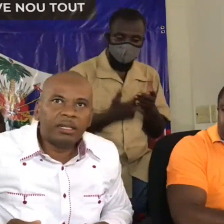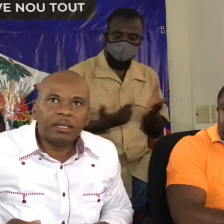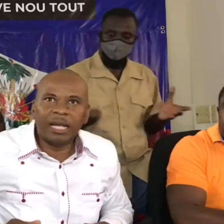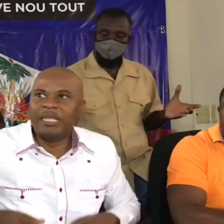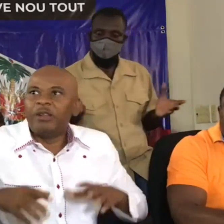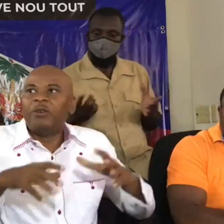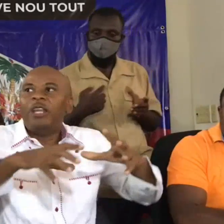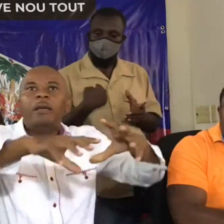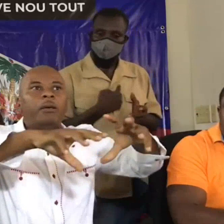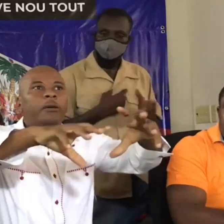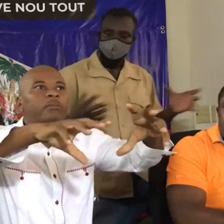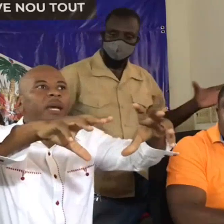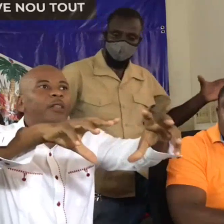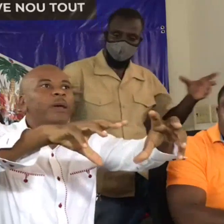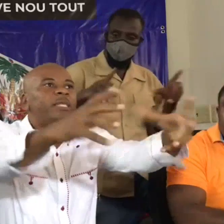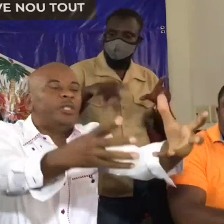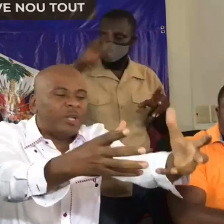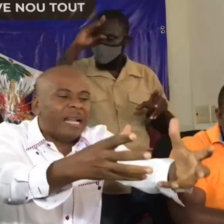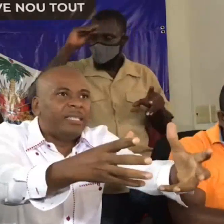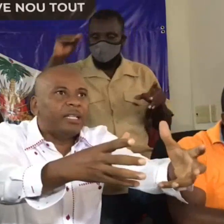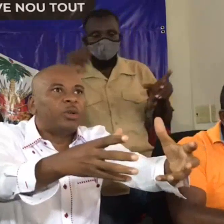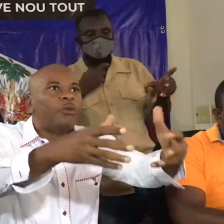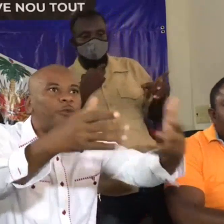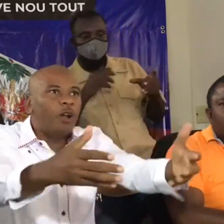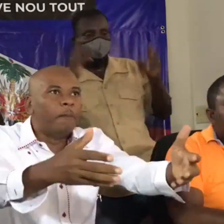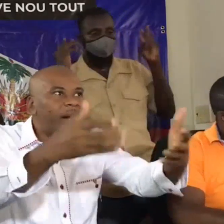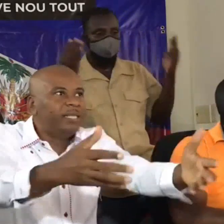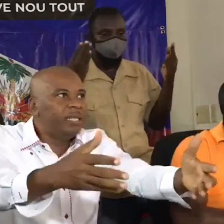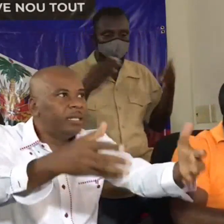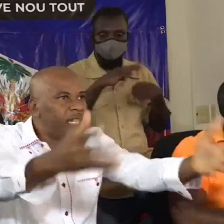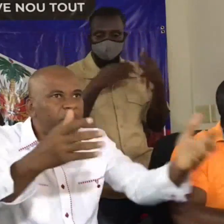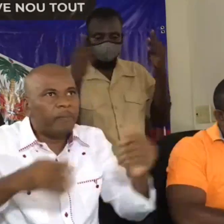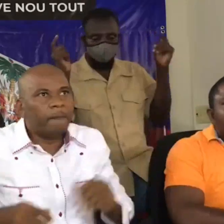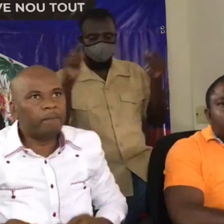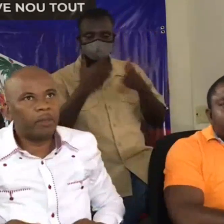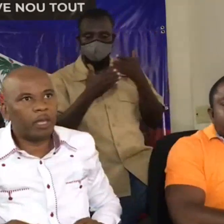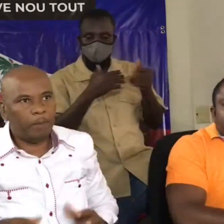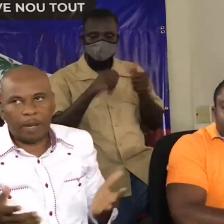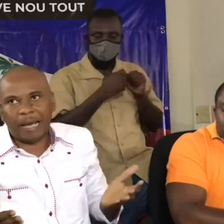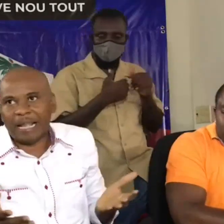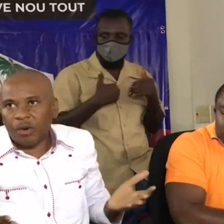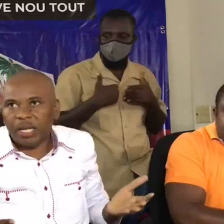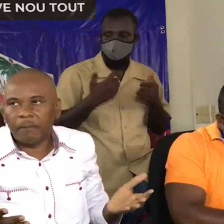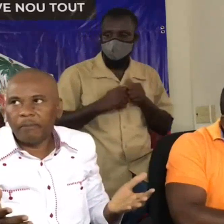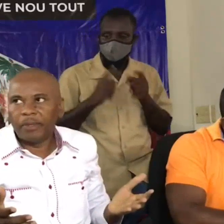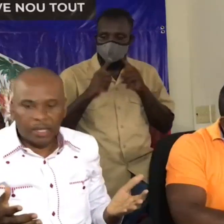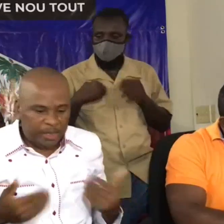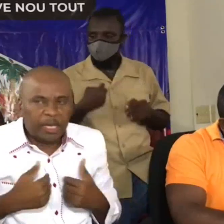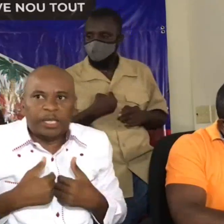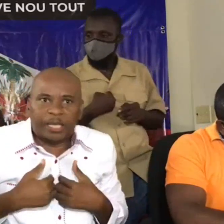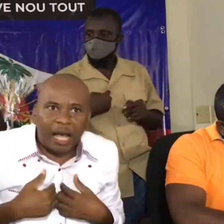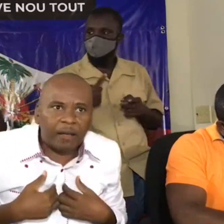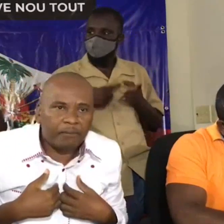dire. Ça veut dire que vous voulez institutionnaliser la question de vol, bandit, crime. Le peuple n'a pas d'accord ça.